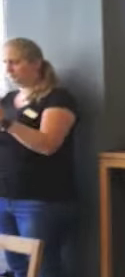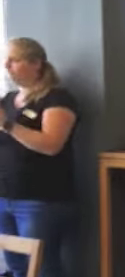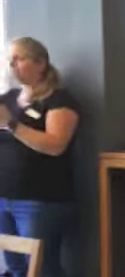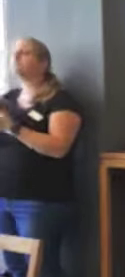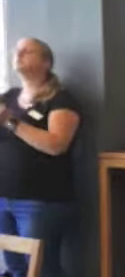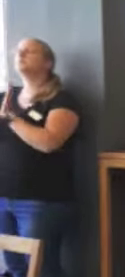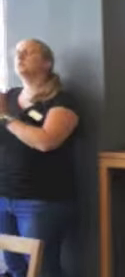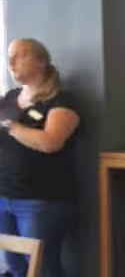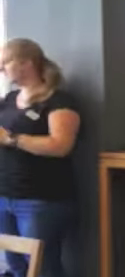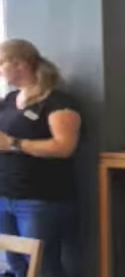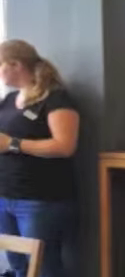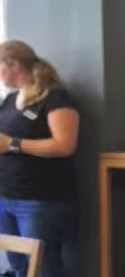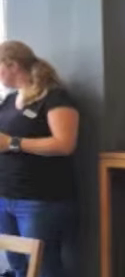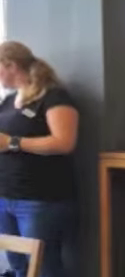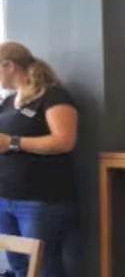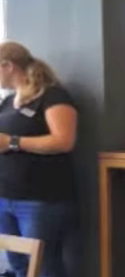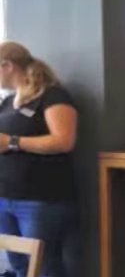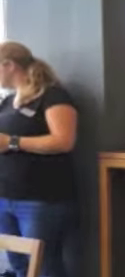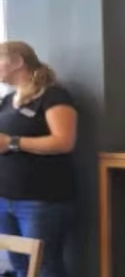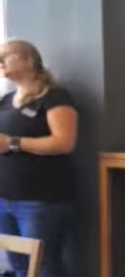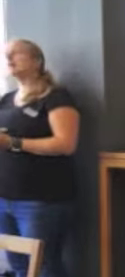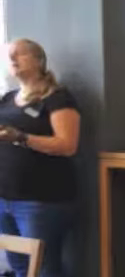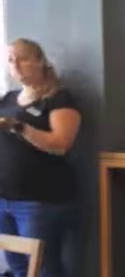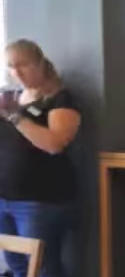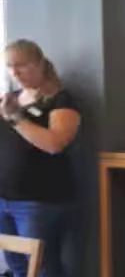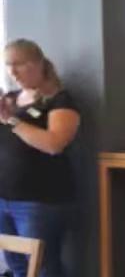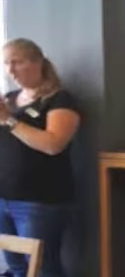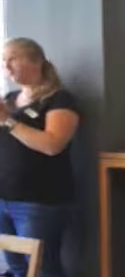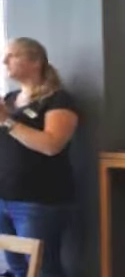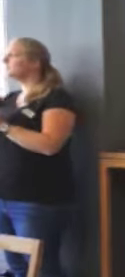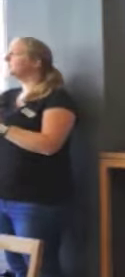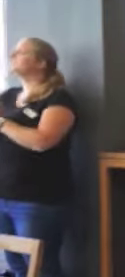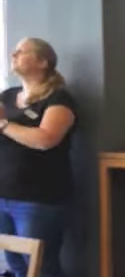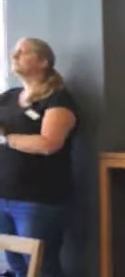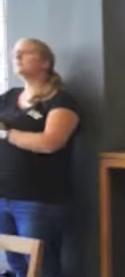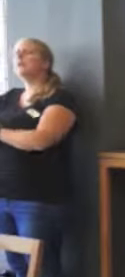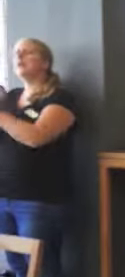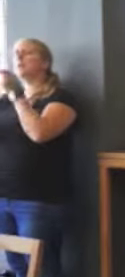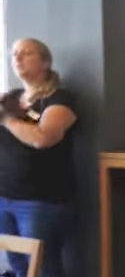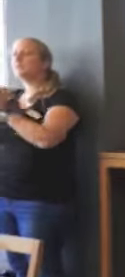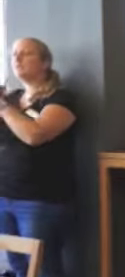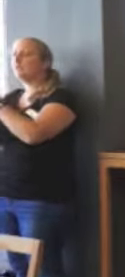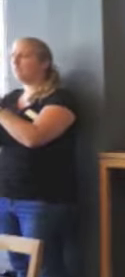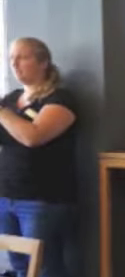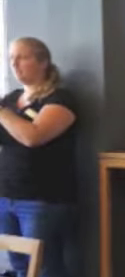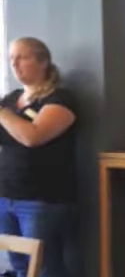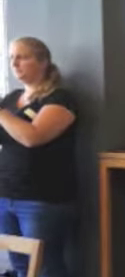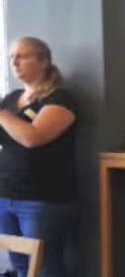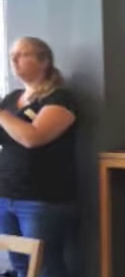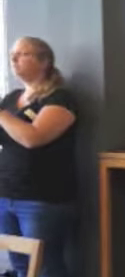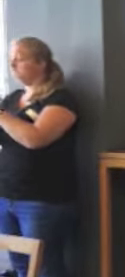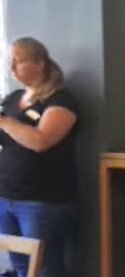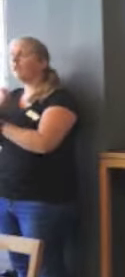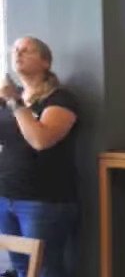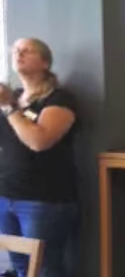projekt. Så att förutom projektet då, så har vi startat en ekonomisk förening. Och den här ekonomiska